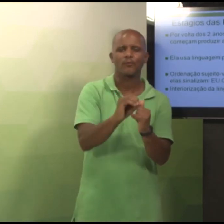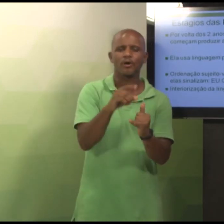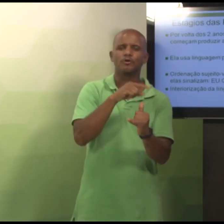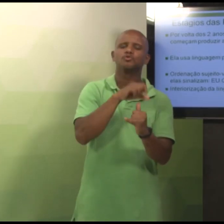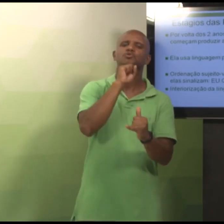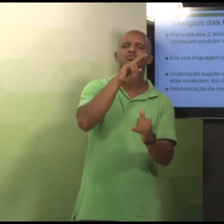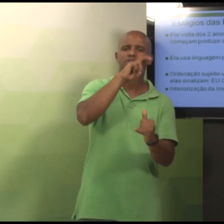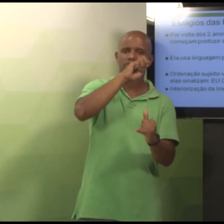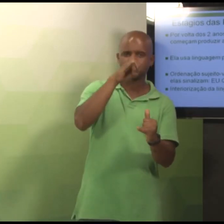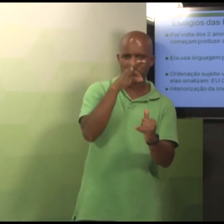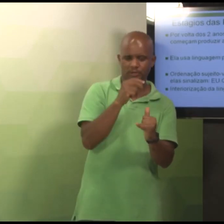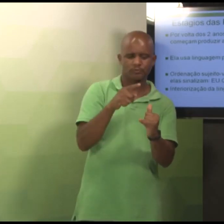portuguesa.